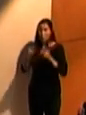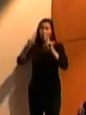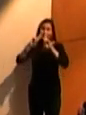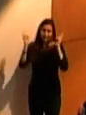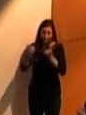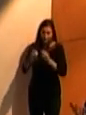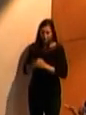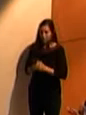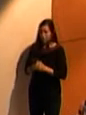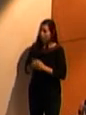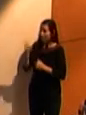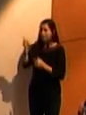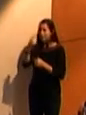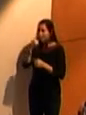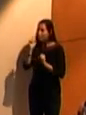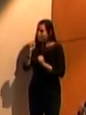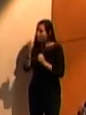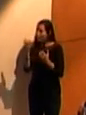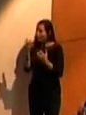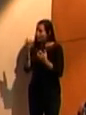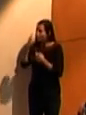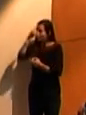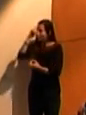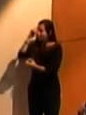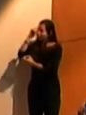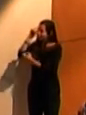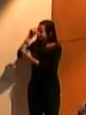à atteindre. Maintenant, voilà l'image qui est souvent donnée